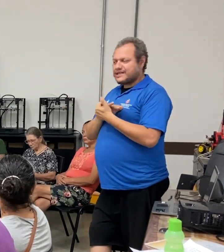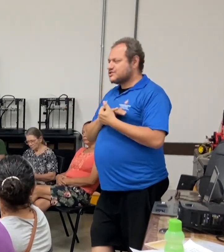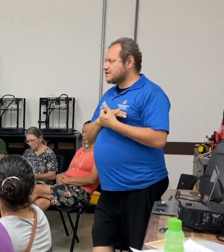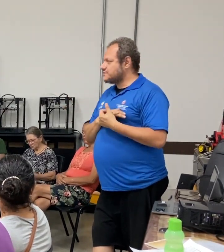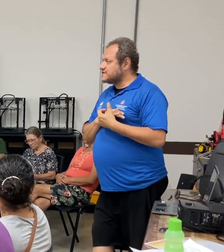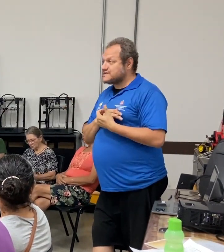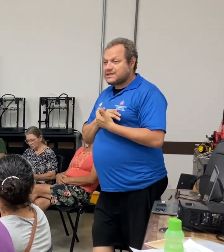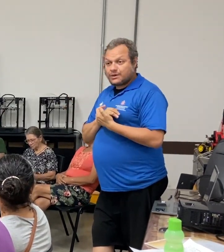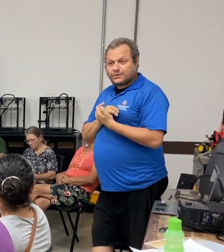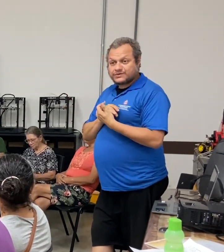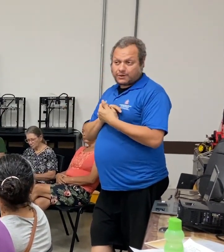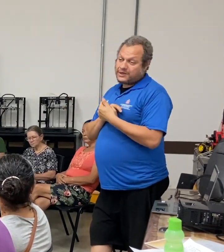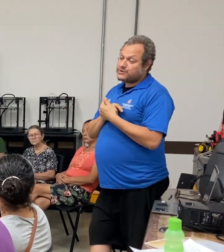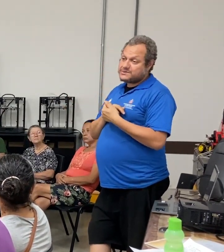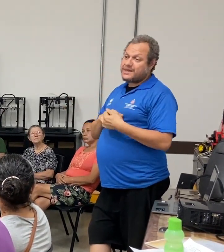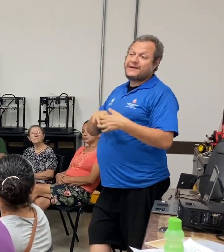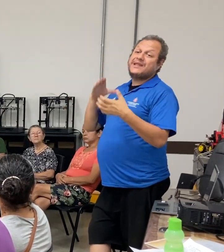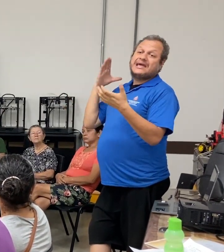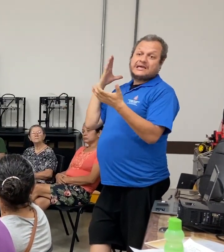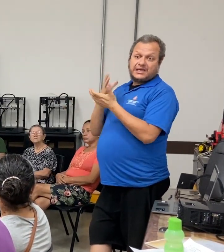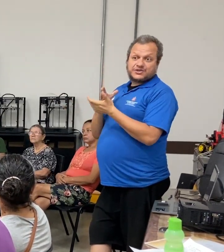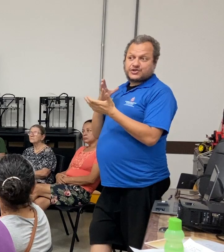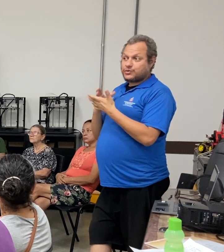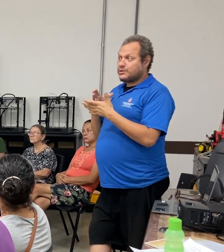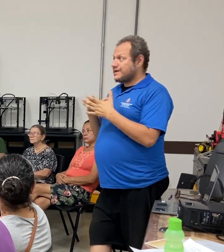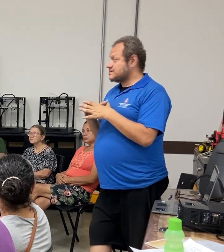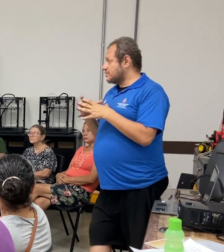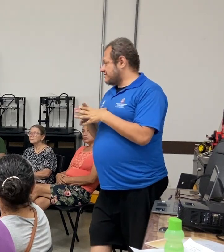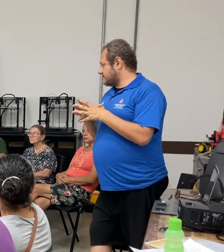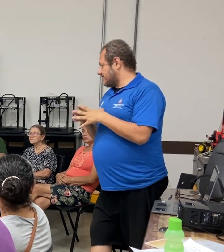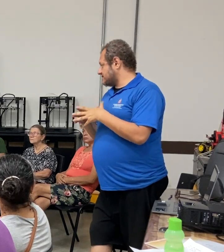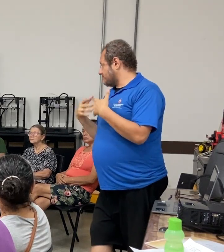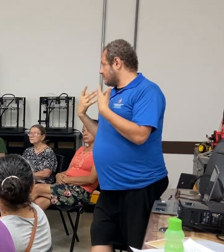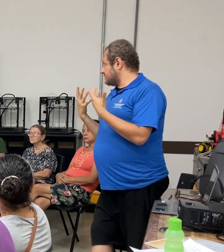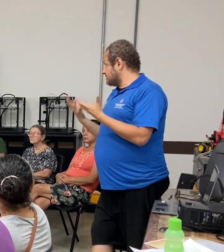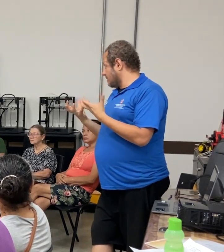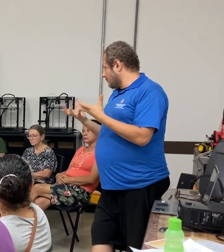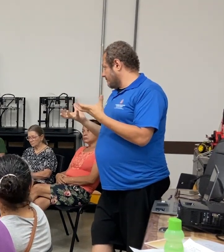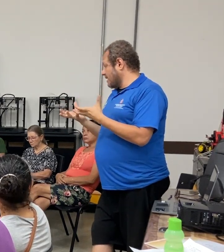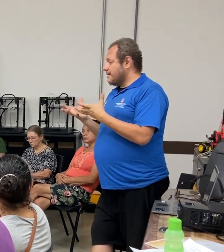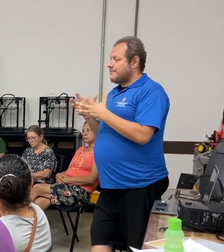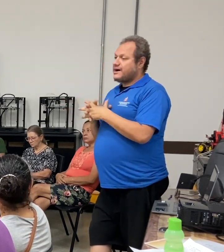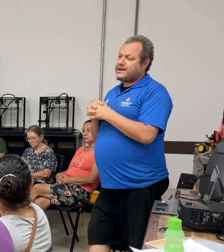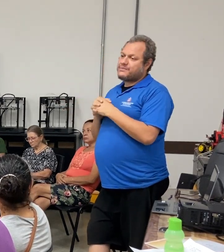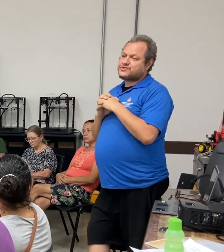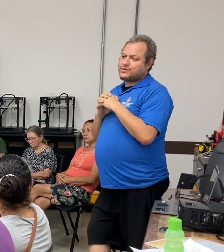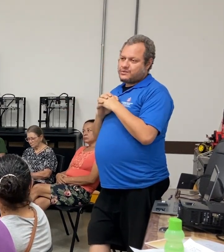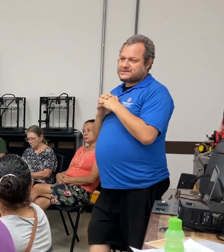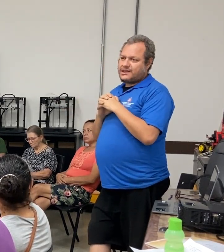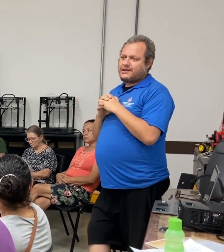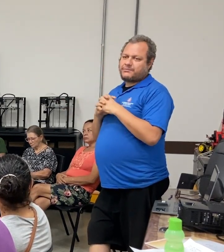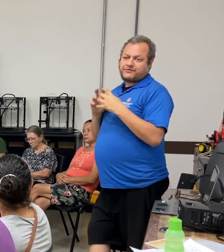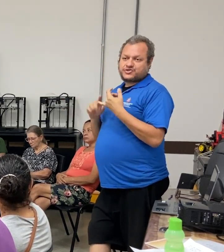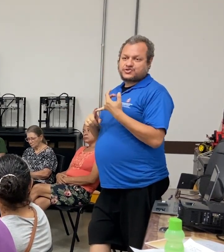de 2005, 2006, que instituiu nas universidades a formação para pessoas, né?